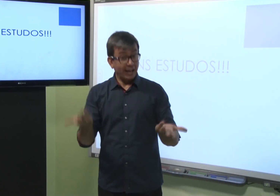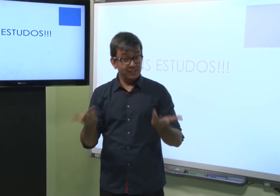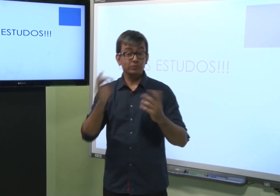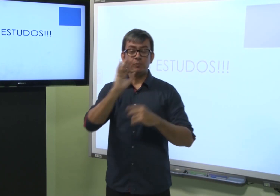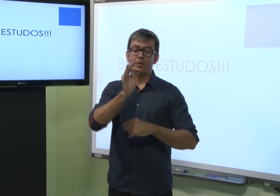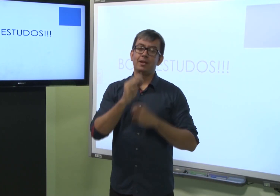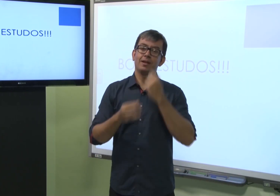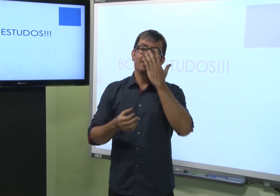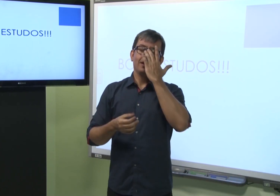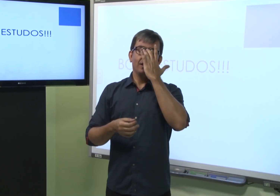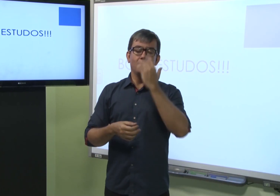Então,